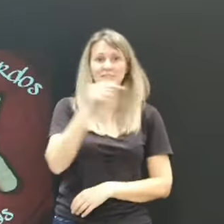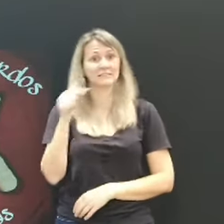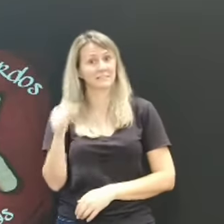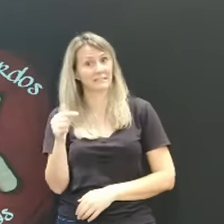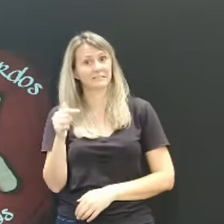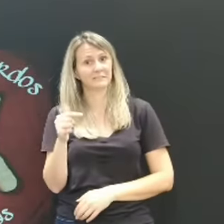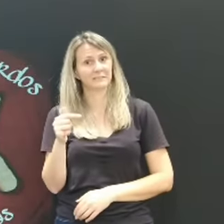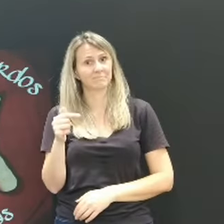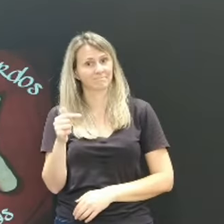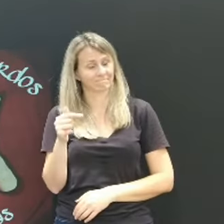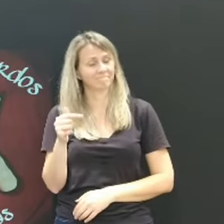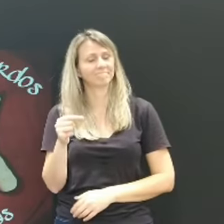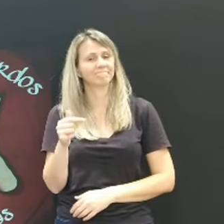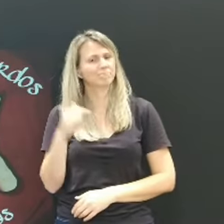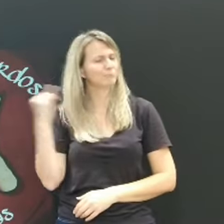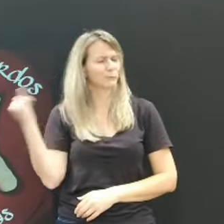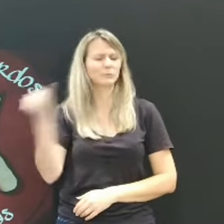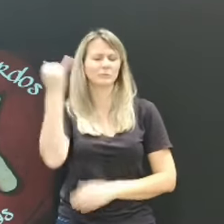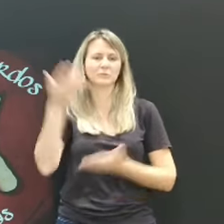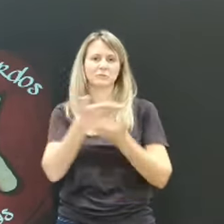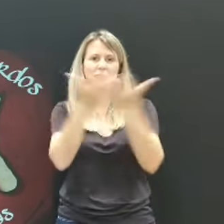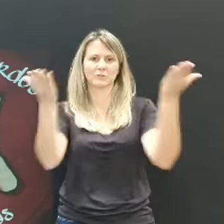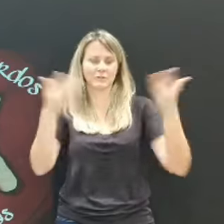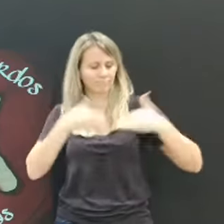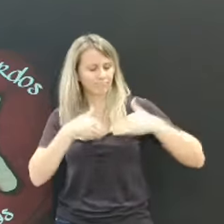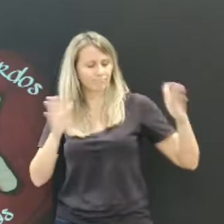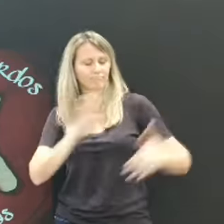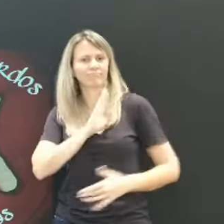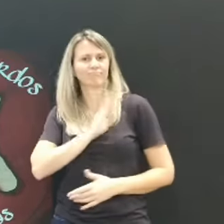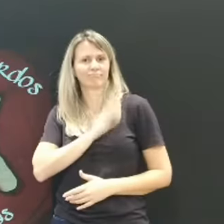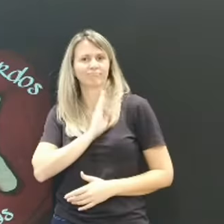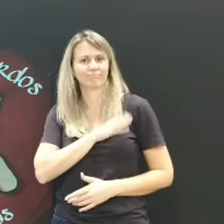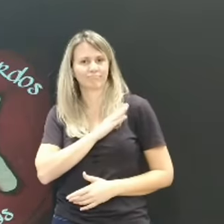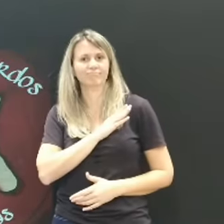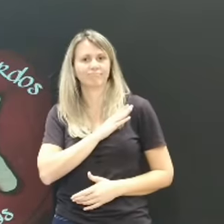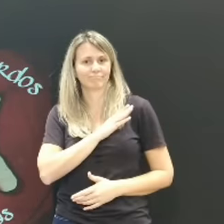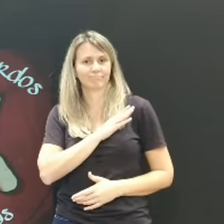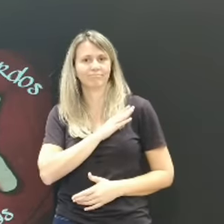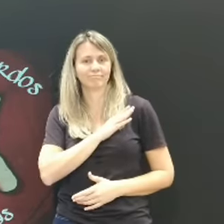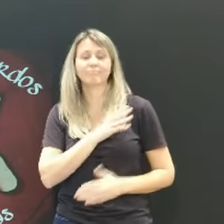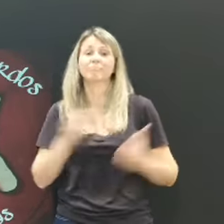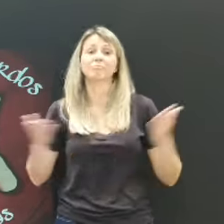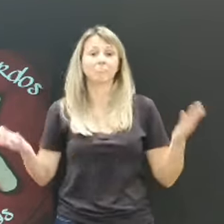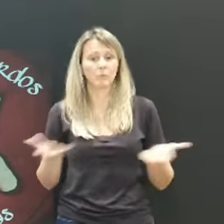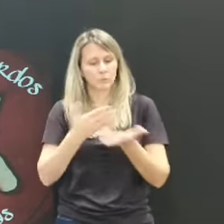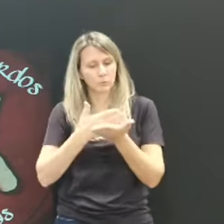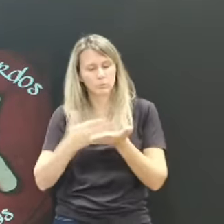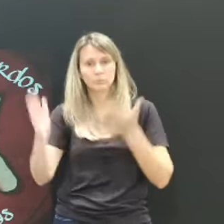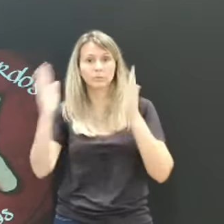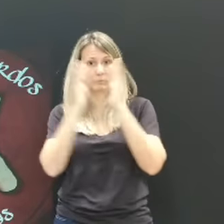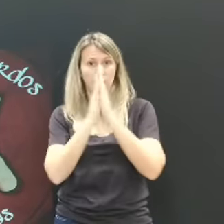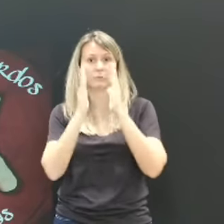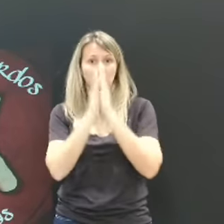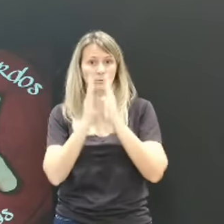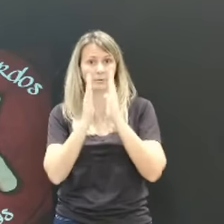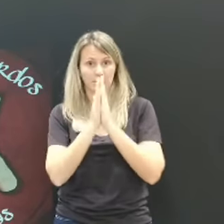amanhã, se você puder, estar conosco no culto, vai ser muito importante. Abra seu coração, porque Deus tem algo